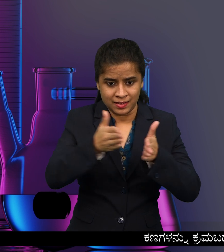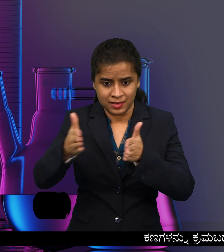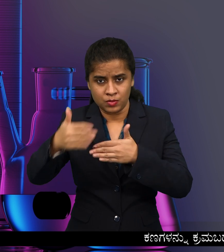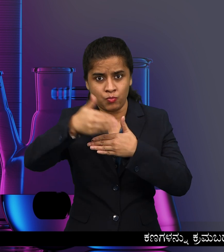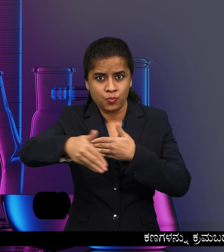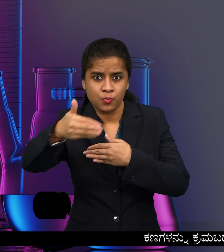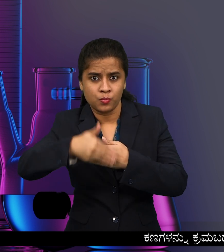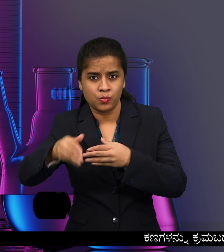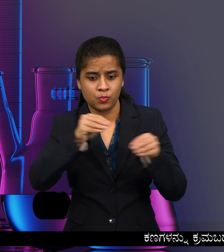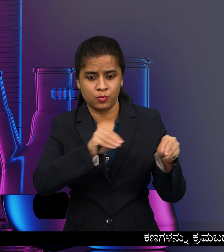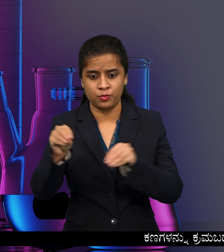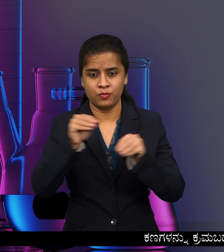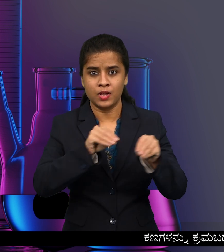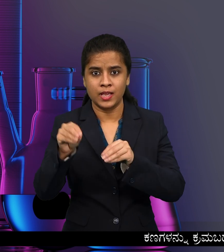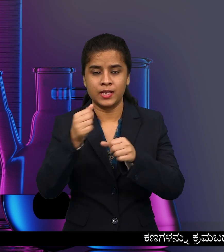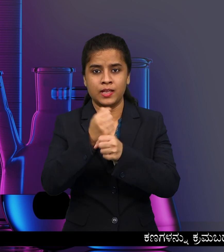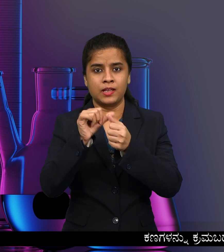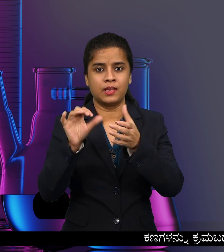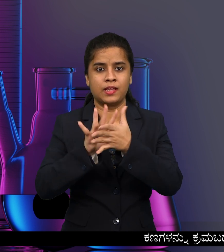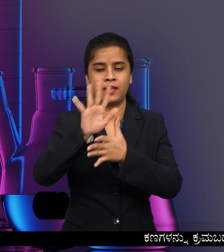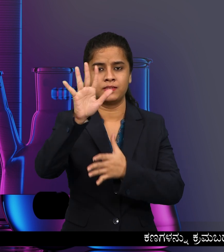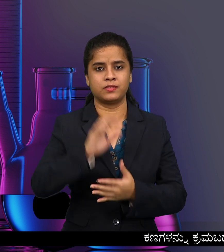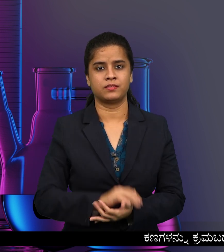ಕ್ರಮಬದ್ಧವಾಗಿ ಜೋಡಿಸಲಾಗುತ್ತದೆ.